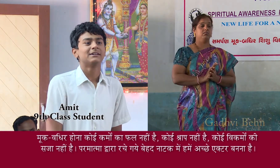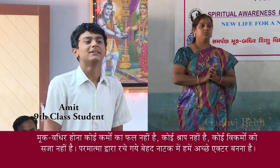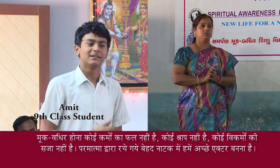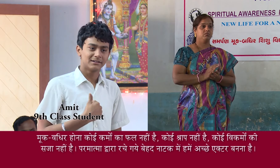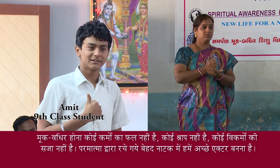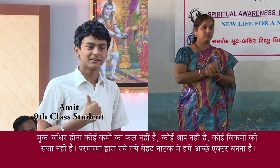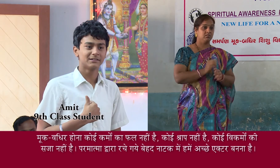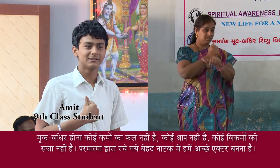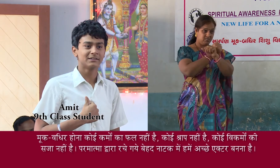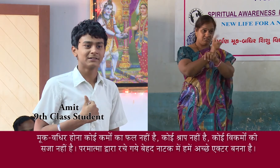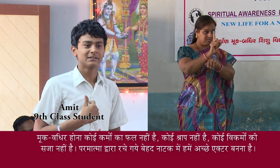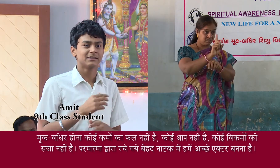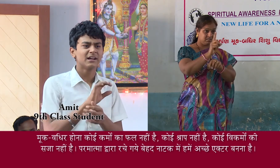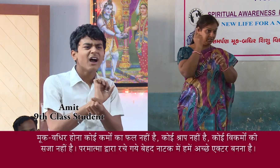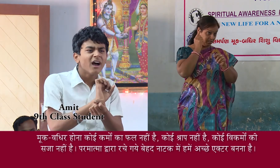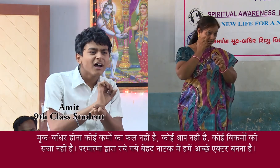है।